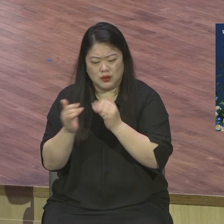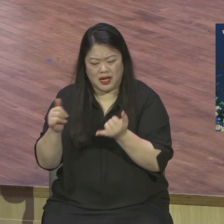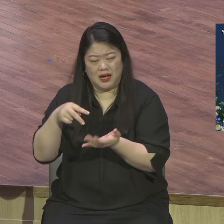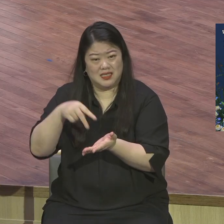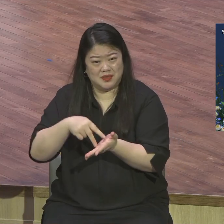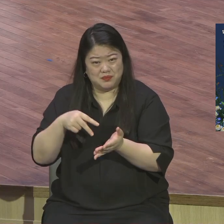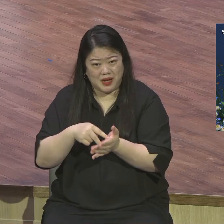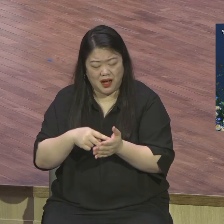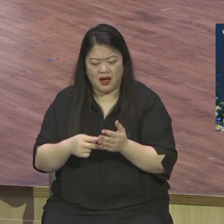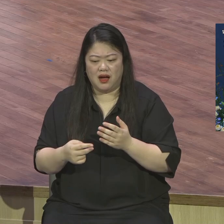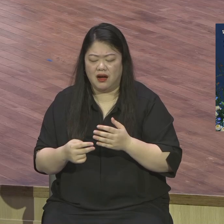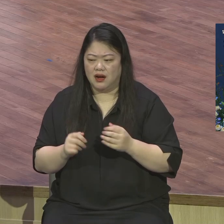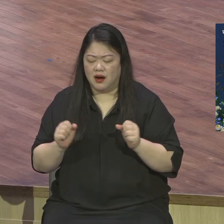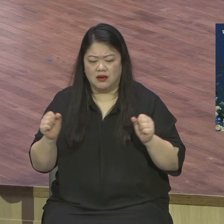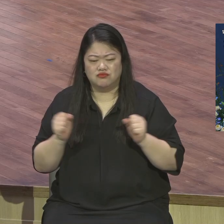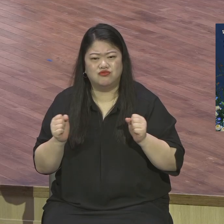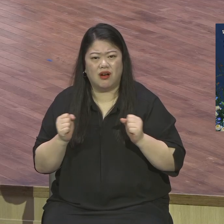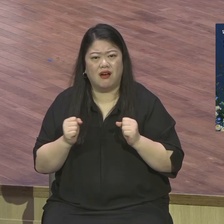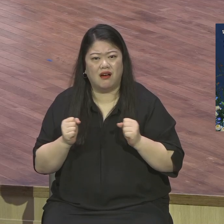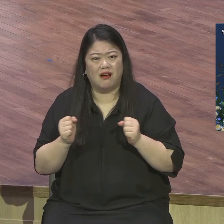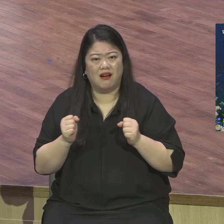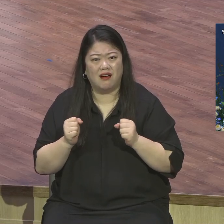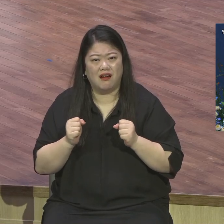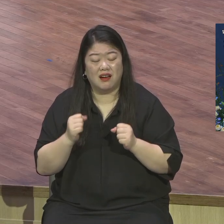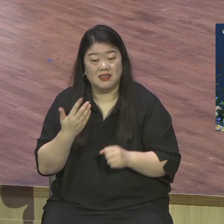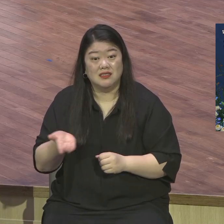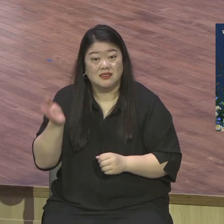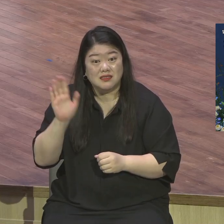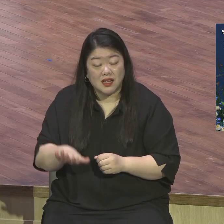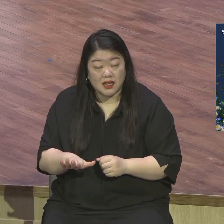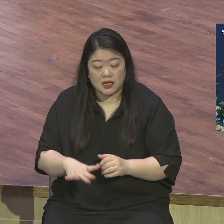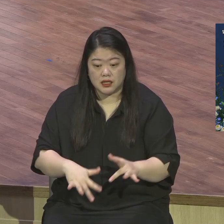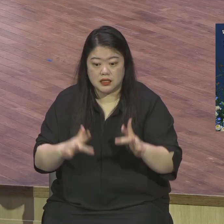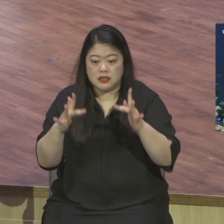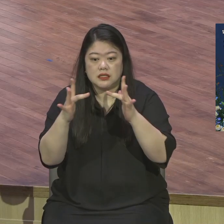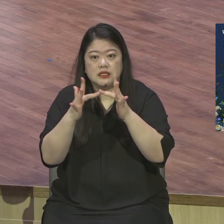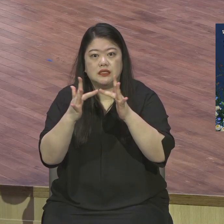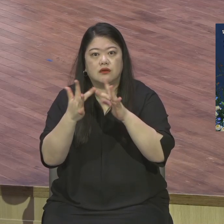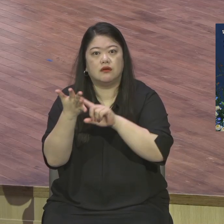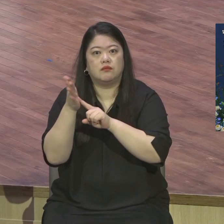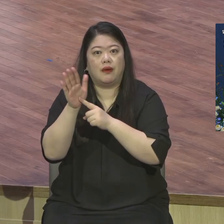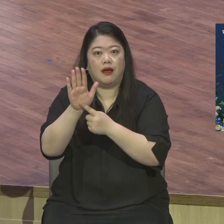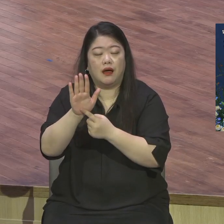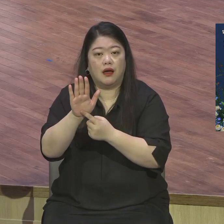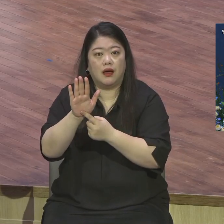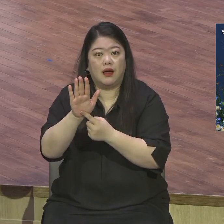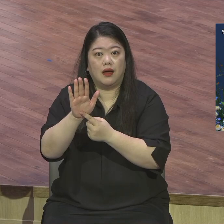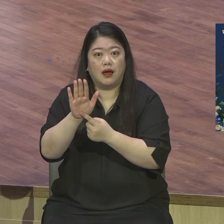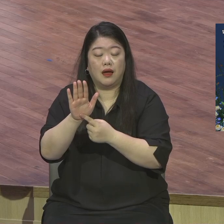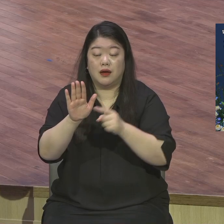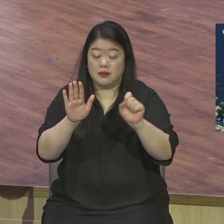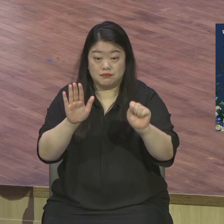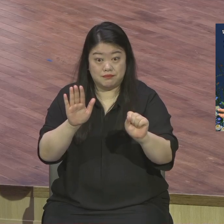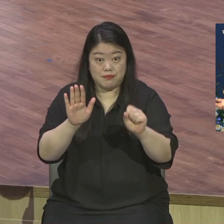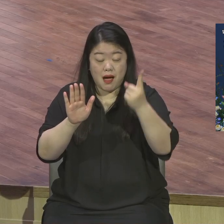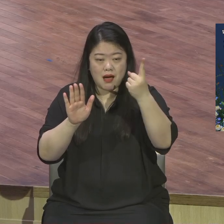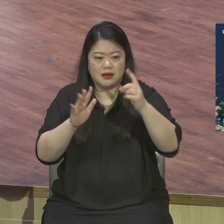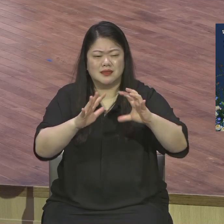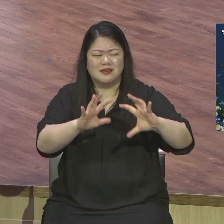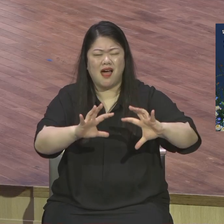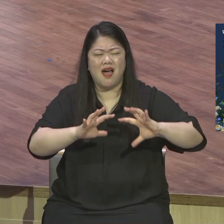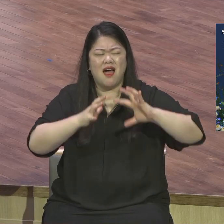우리 본부 훈련도 그렇고요 전 세계가 다 볼 수 있는 기회가 된 거예요 지금 지금 예배를 전